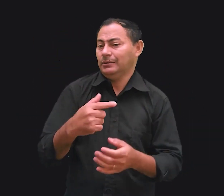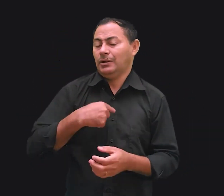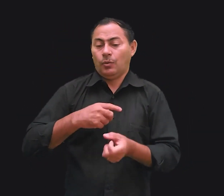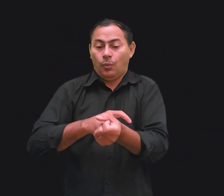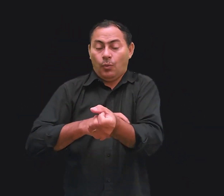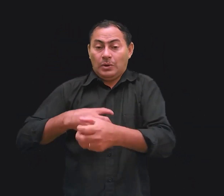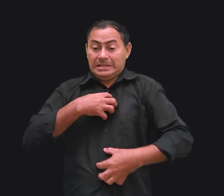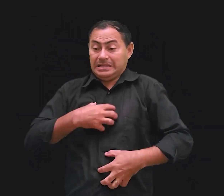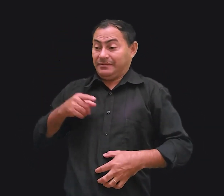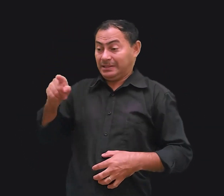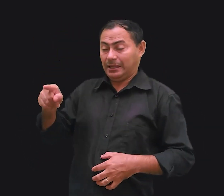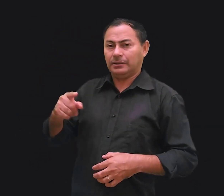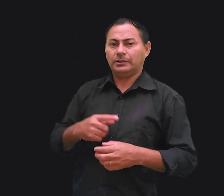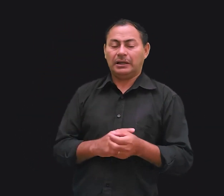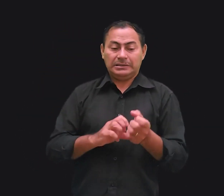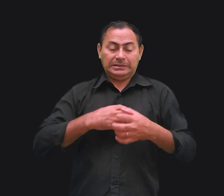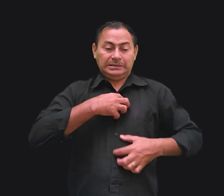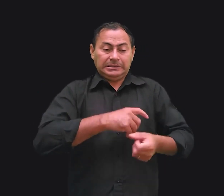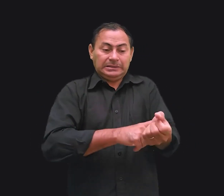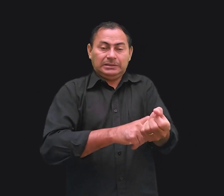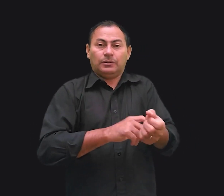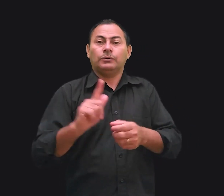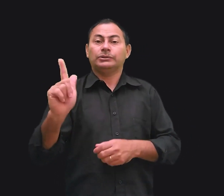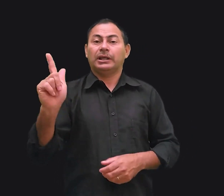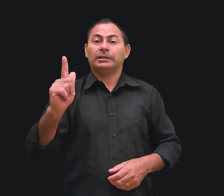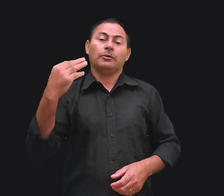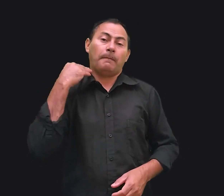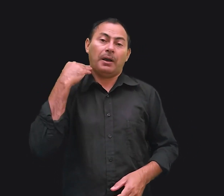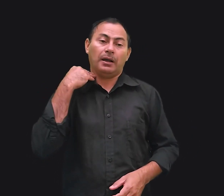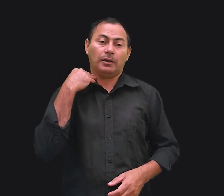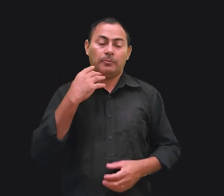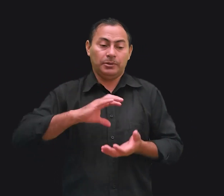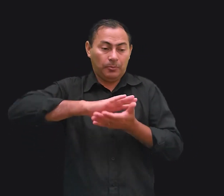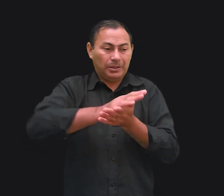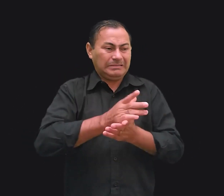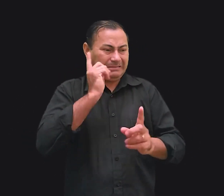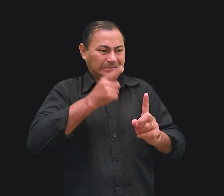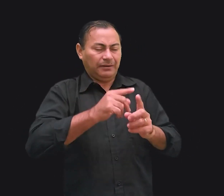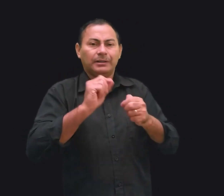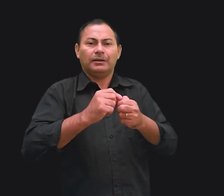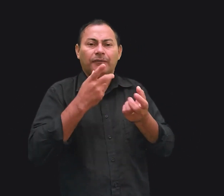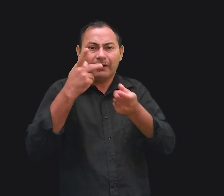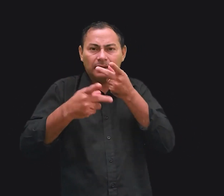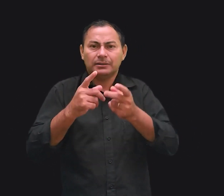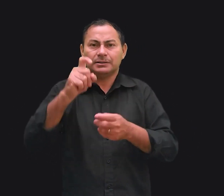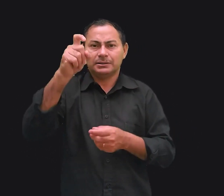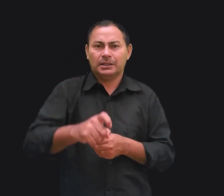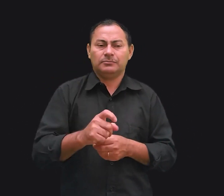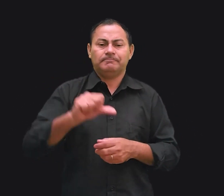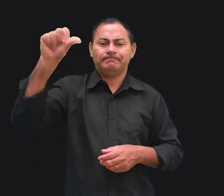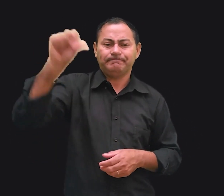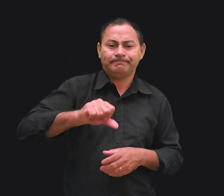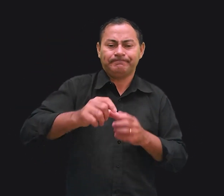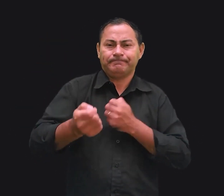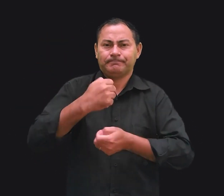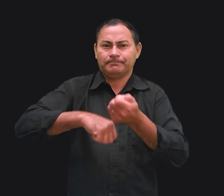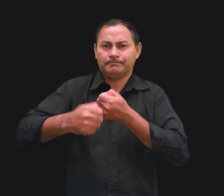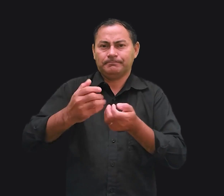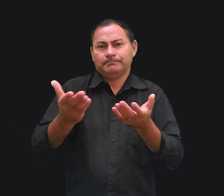não estava com raiva dela. Eu estava furioso com o gerente do banco que me humilhou, fazendo-me confessar que estava sendo um péssimo